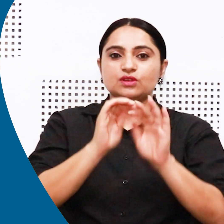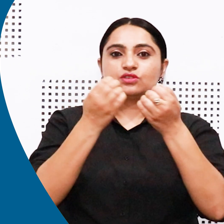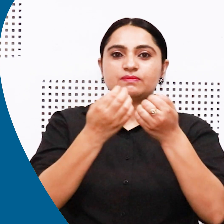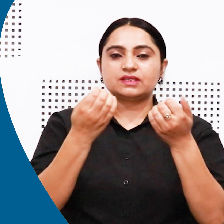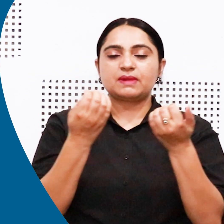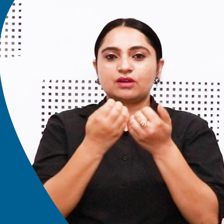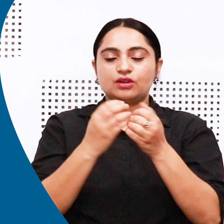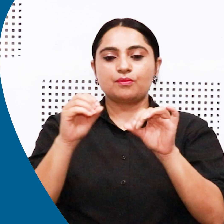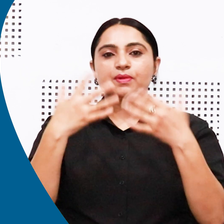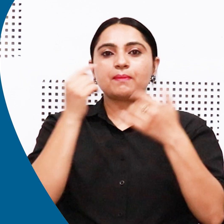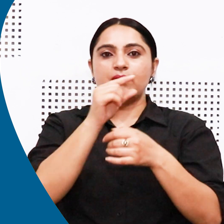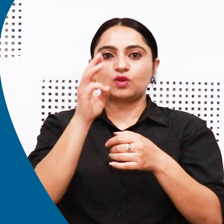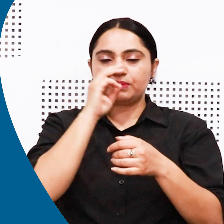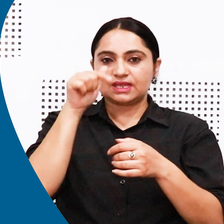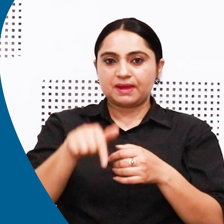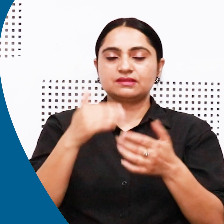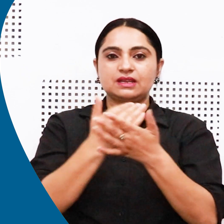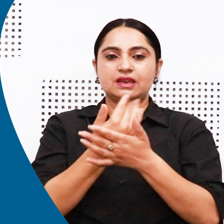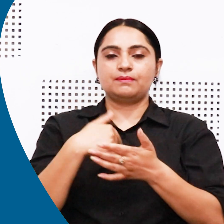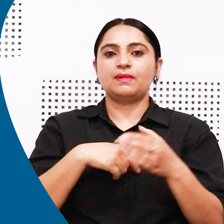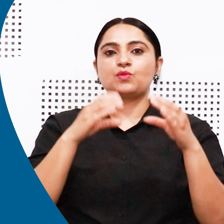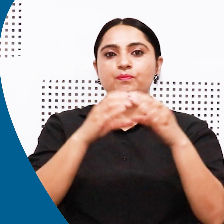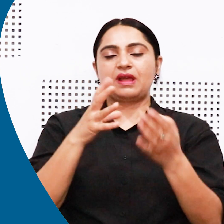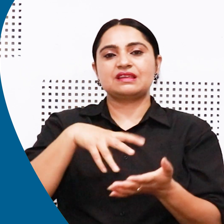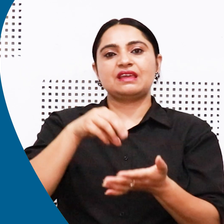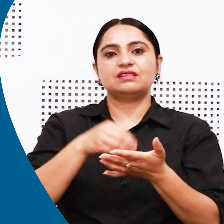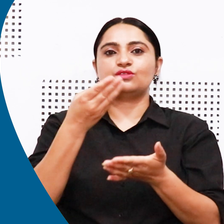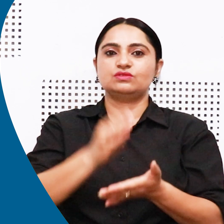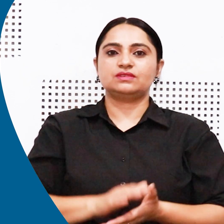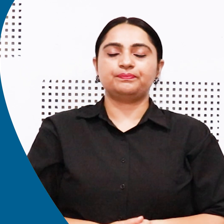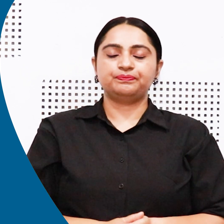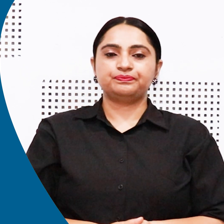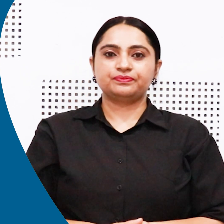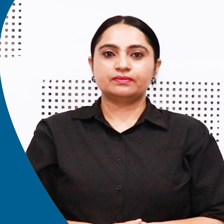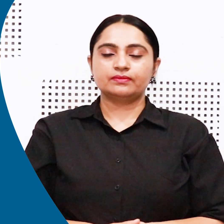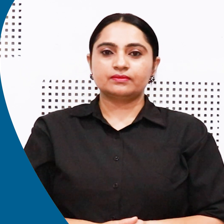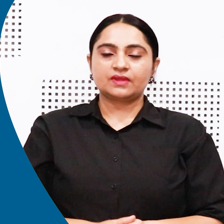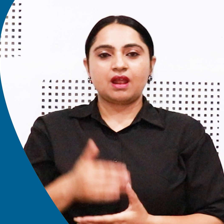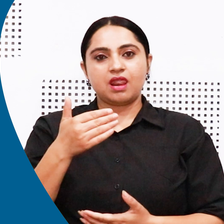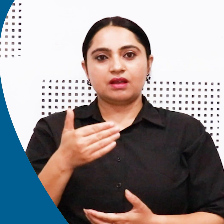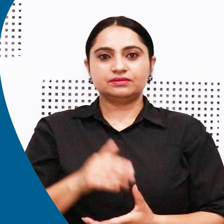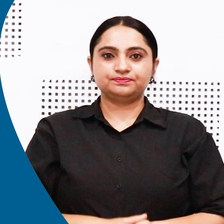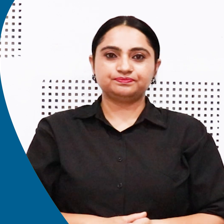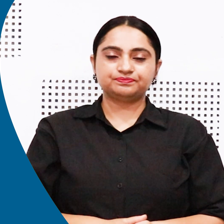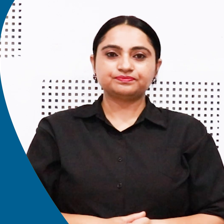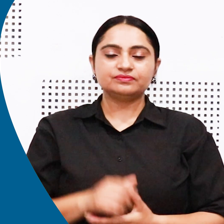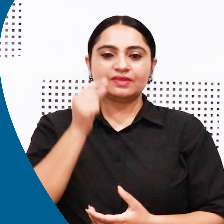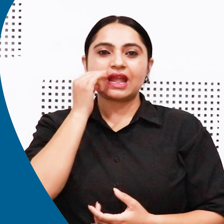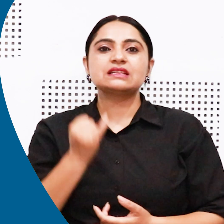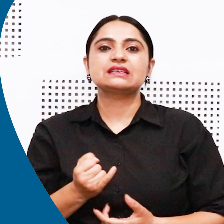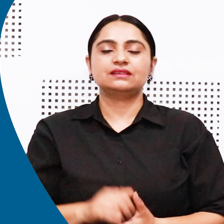परेको प्रभावका बारेमा आजको कार्यक्रम हाम्रो पालिका केन्द्रित हुनेछ। ल